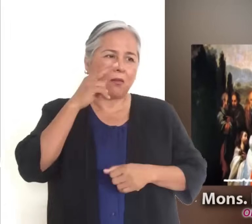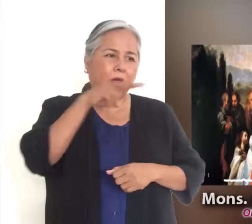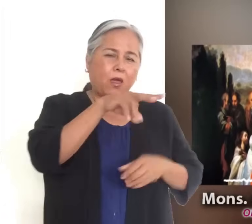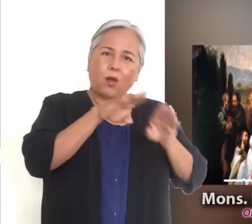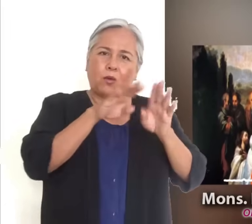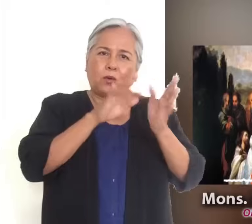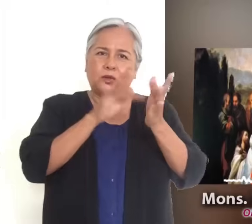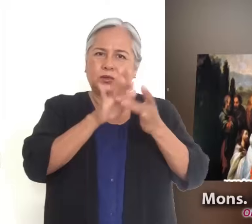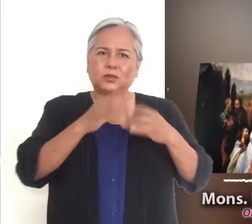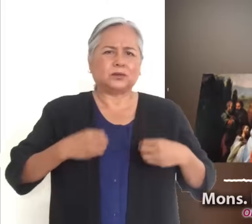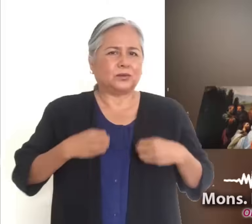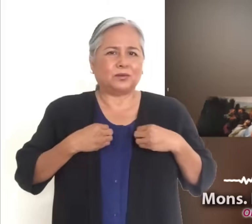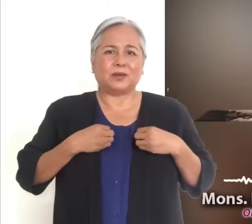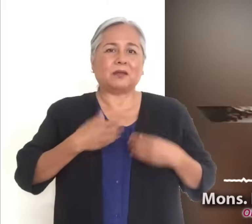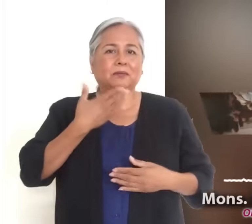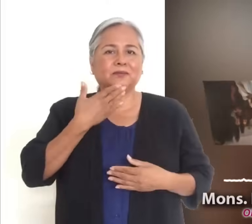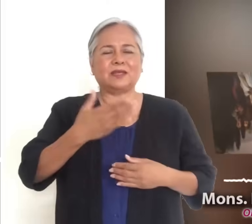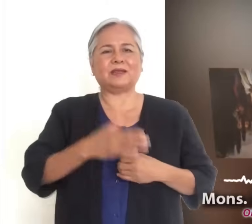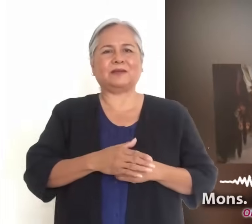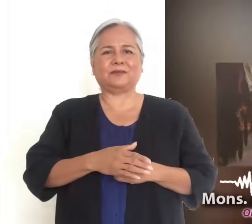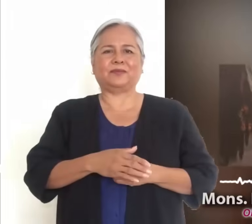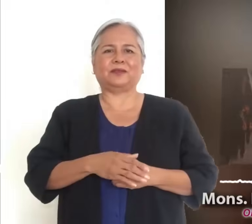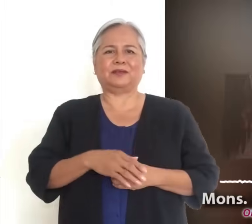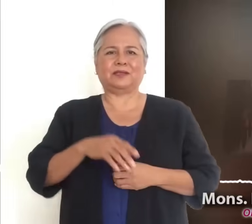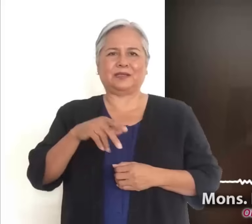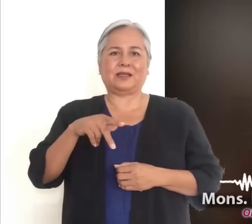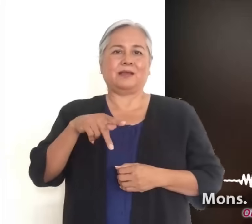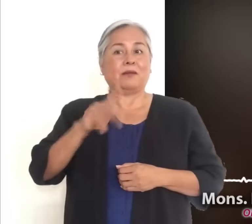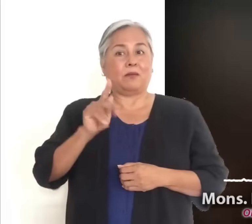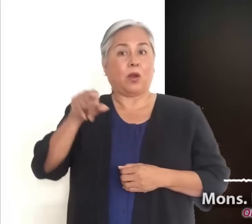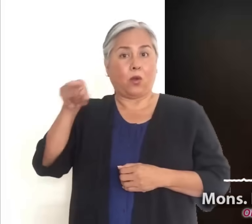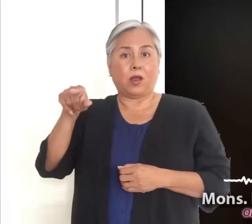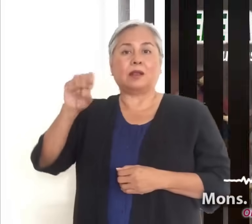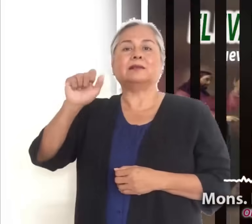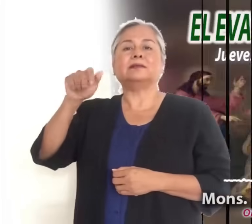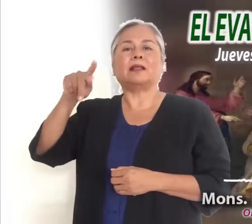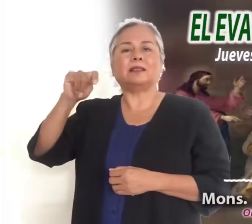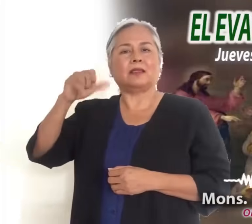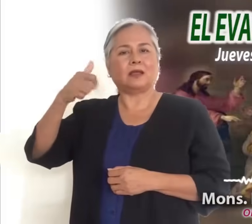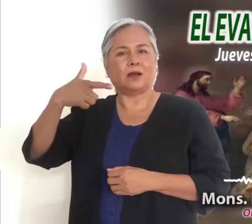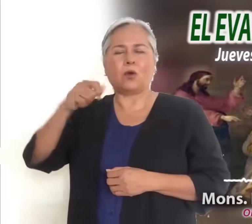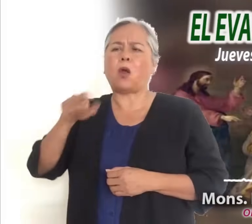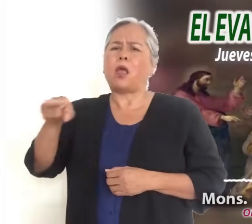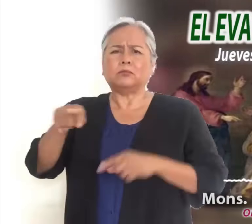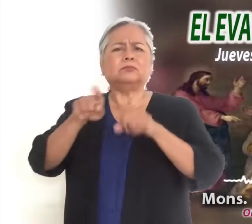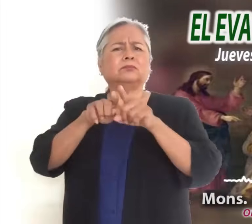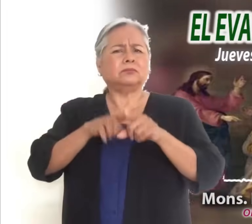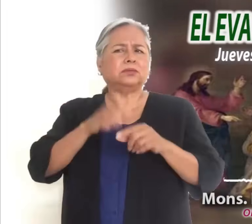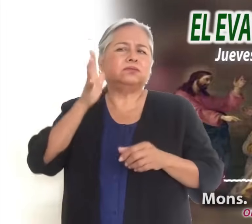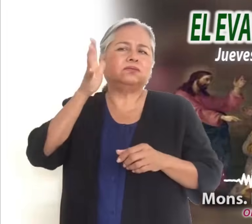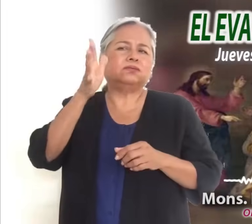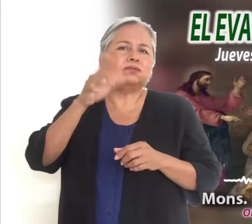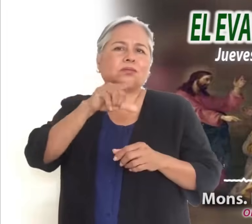acontecimientos de la vida del Maestro. Pero también lo tuvo en su martirio,